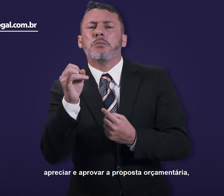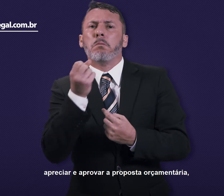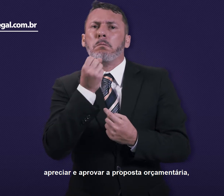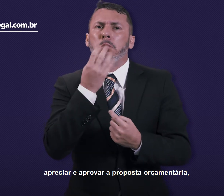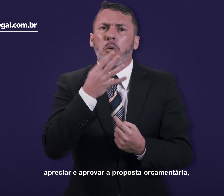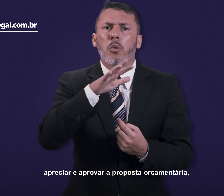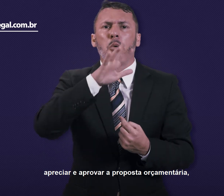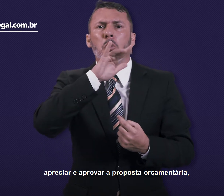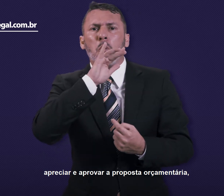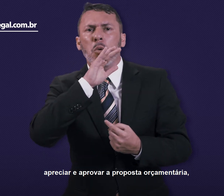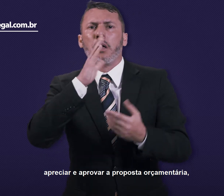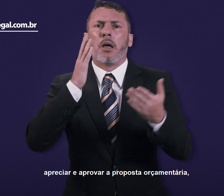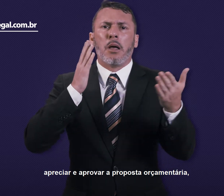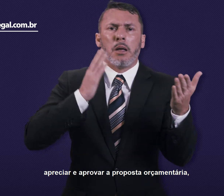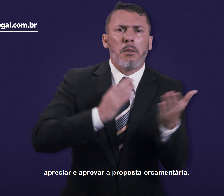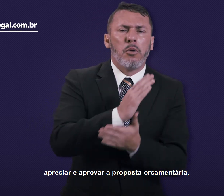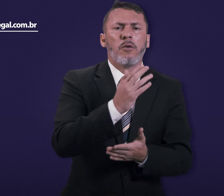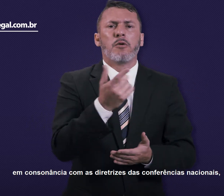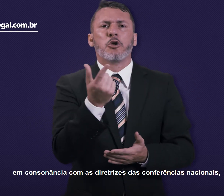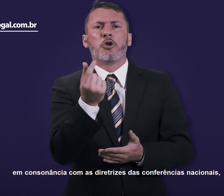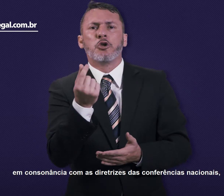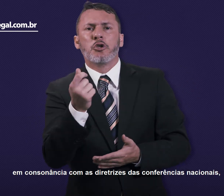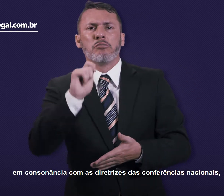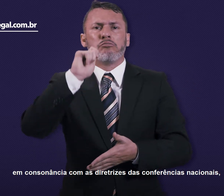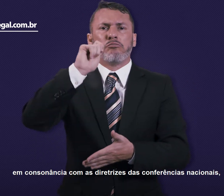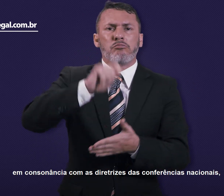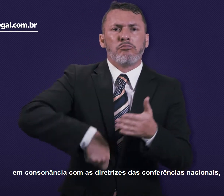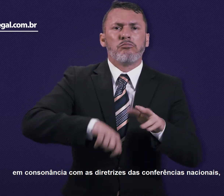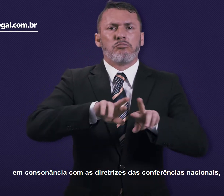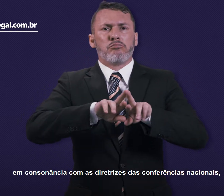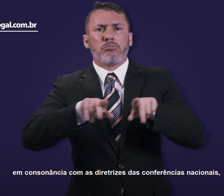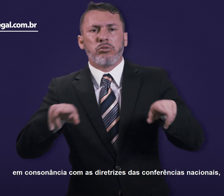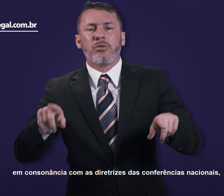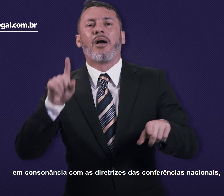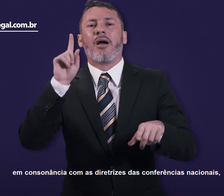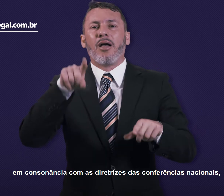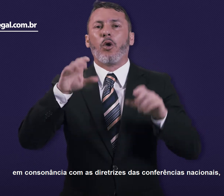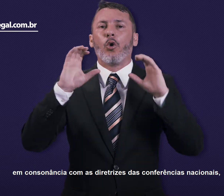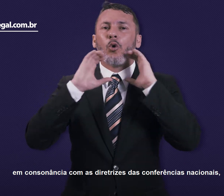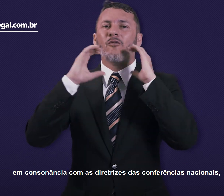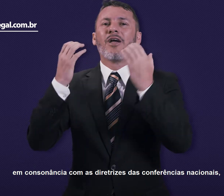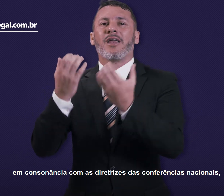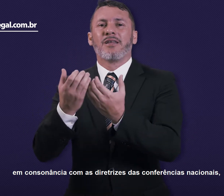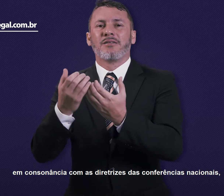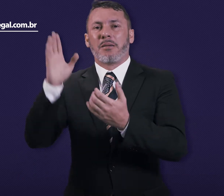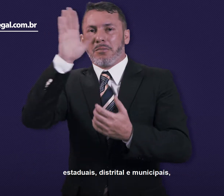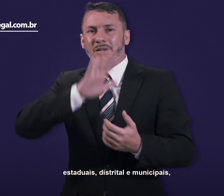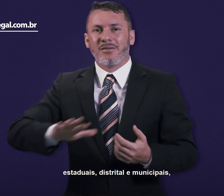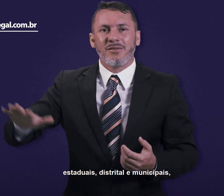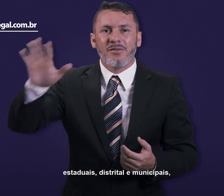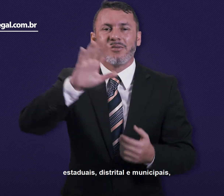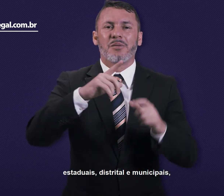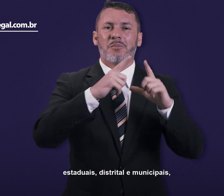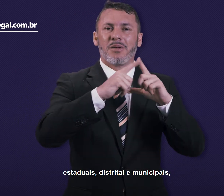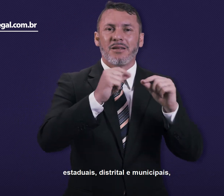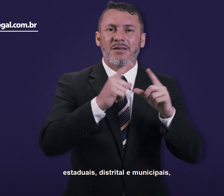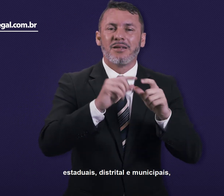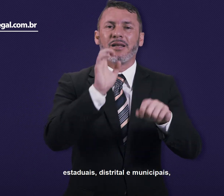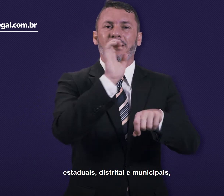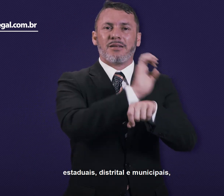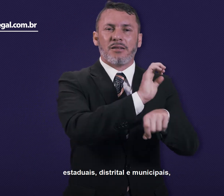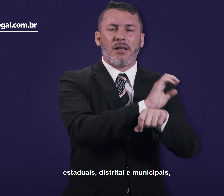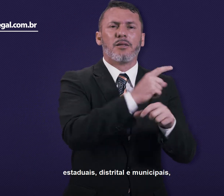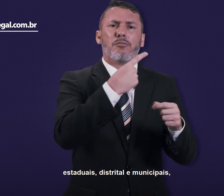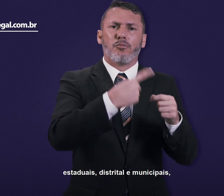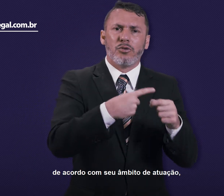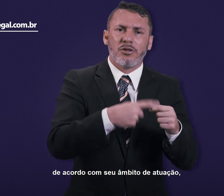e aprovar a proposta orçamentária em consonância com as diretrizes das conferências nacionais, estaduais, distrital